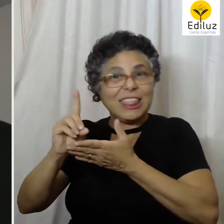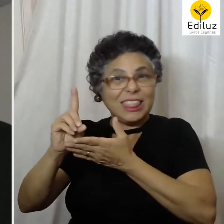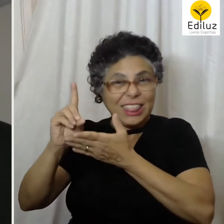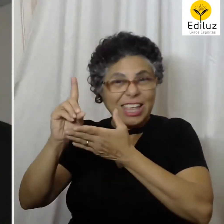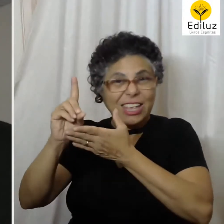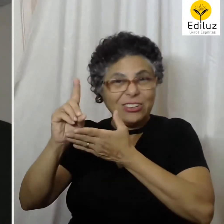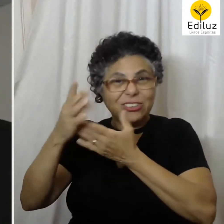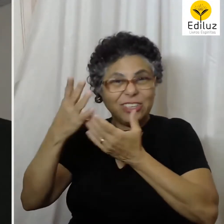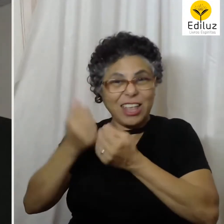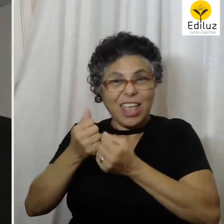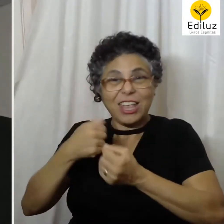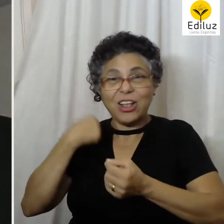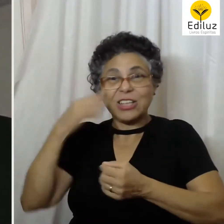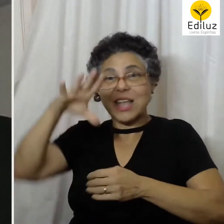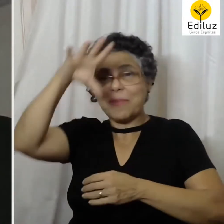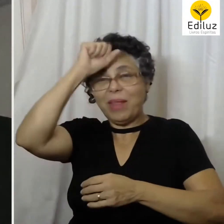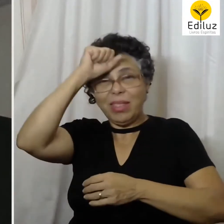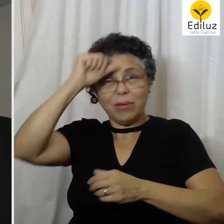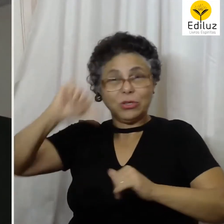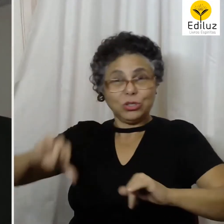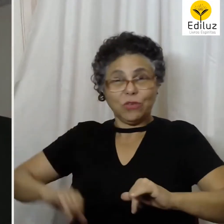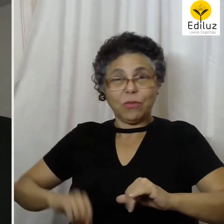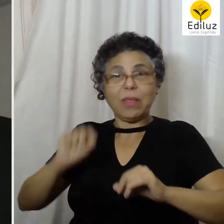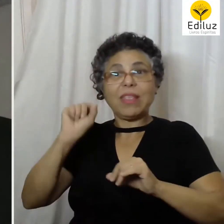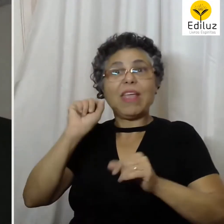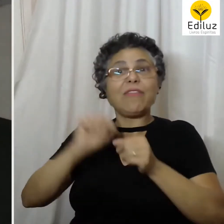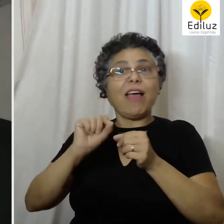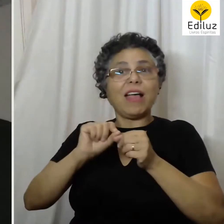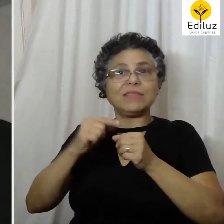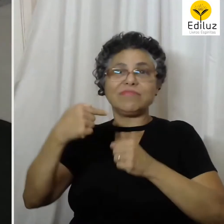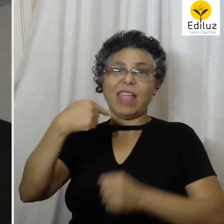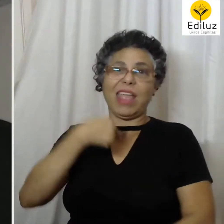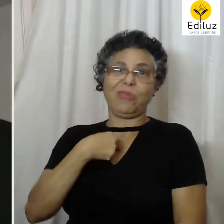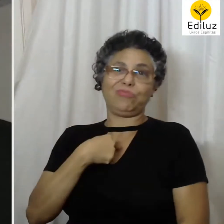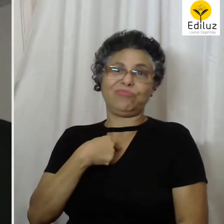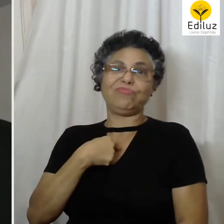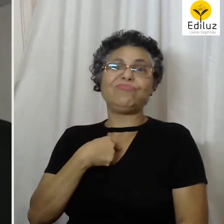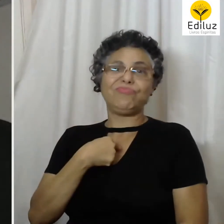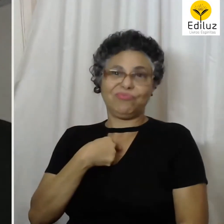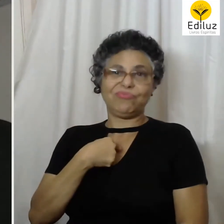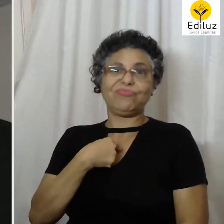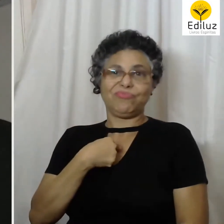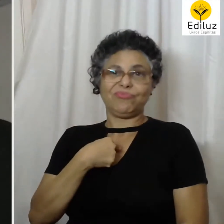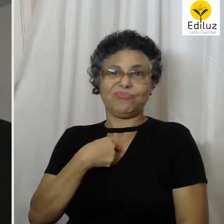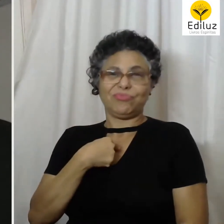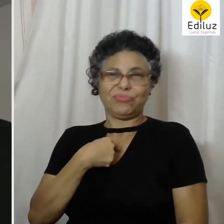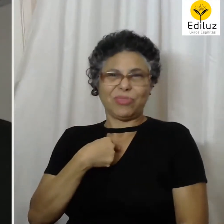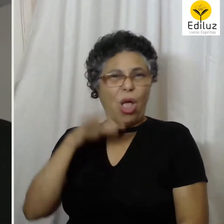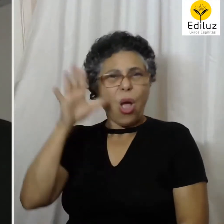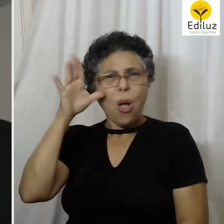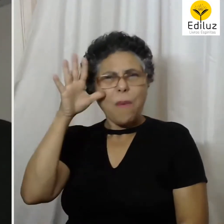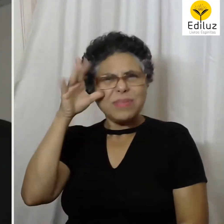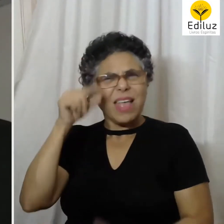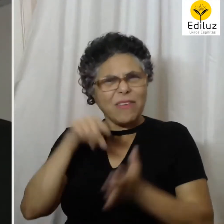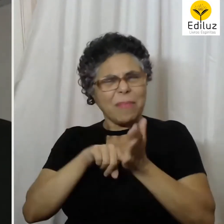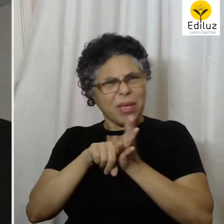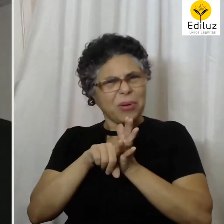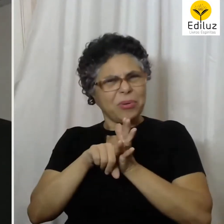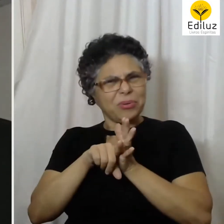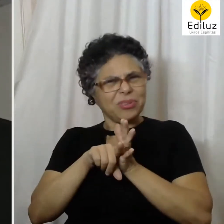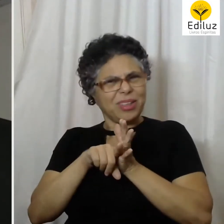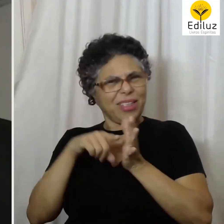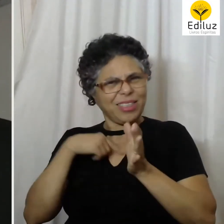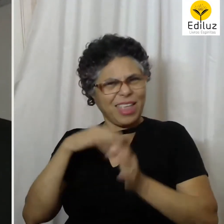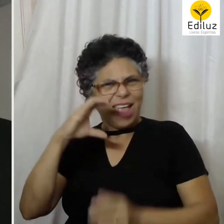é construído por nós mesmos. Né? Observe que nessa pergunta tem a causa